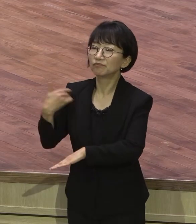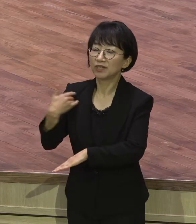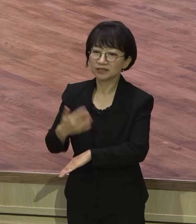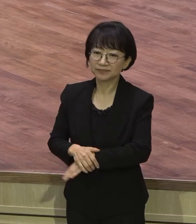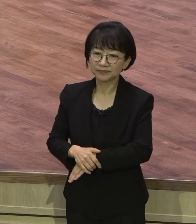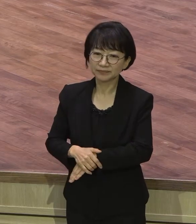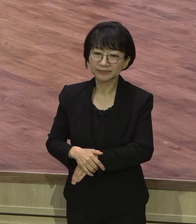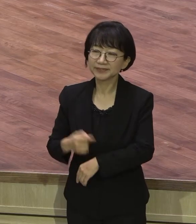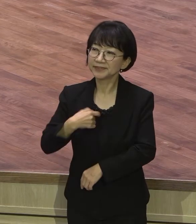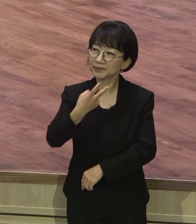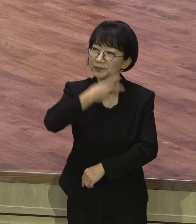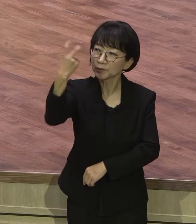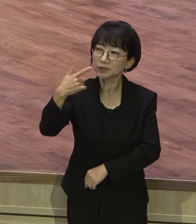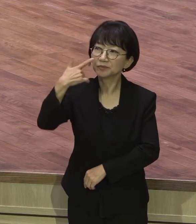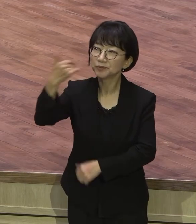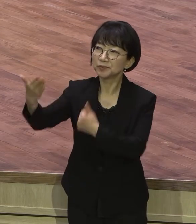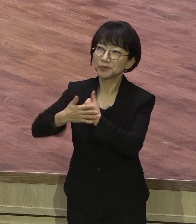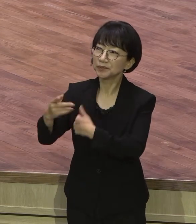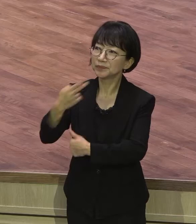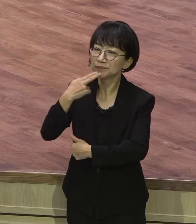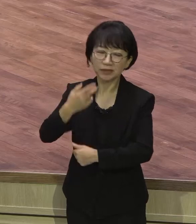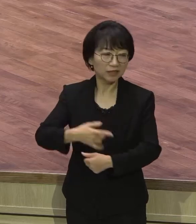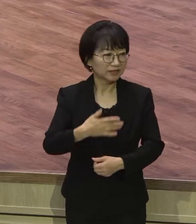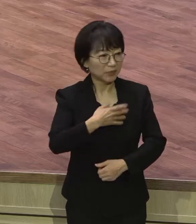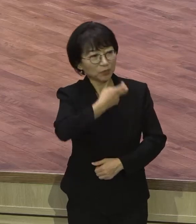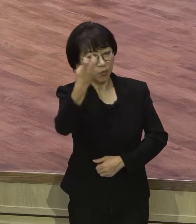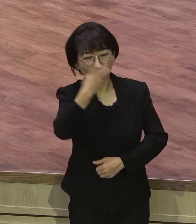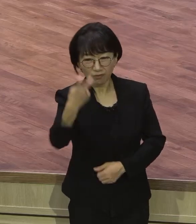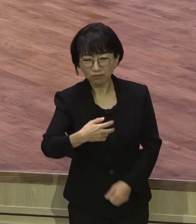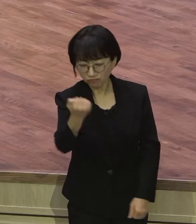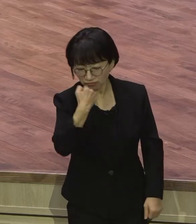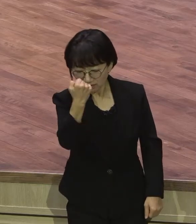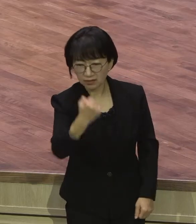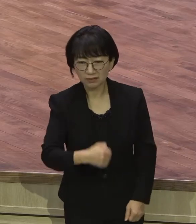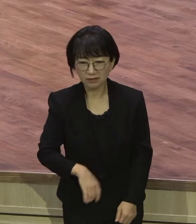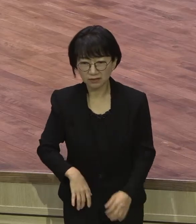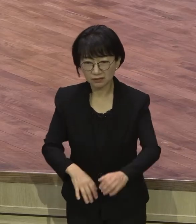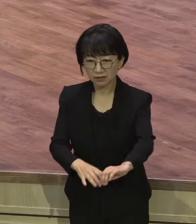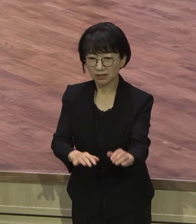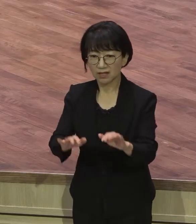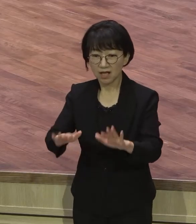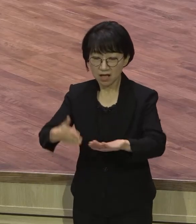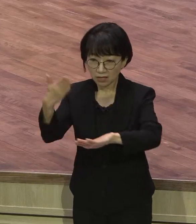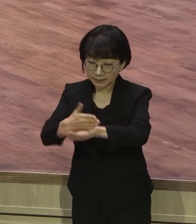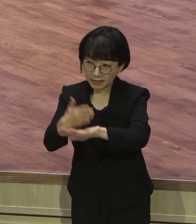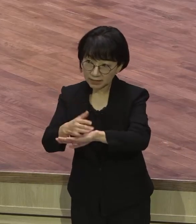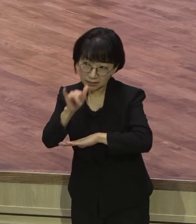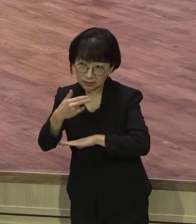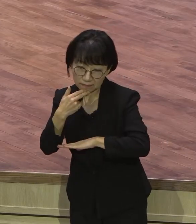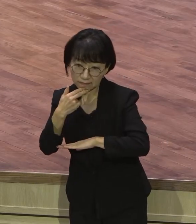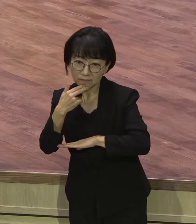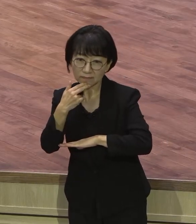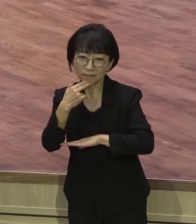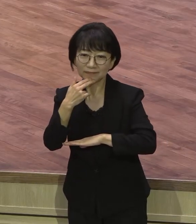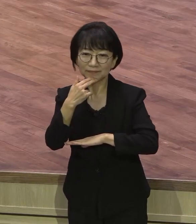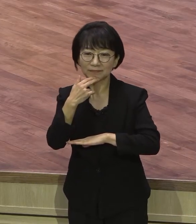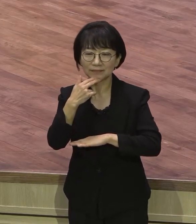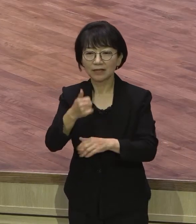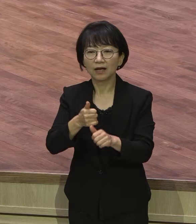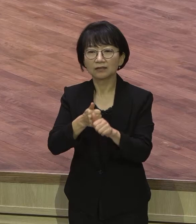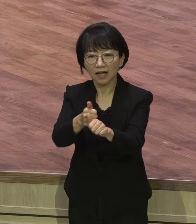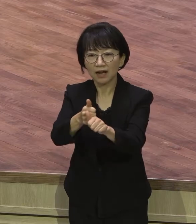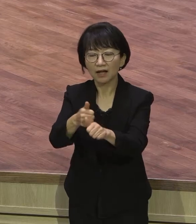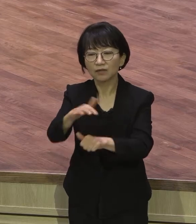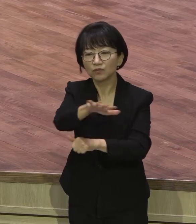잘나서 된 걸로 착각을 해요. 그래서 감사의 유무 감사가 있나 없냐 그것이 우리 영적